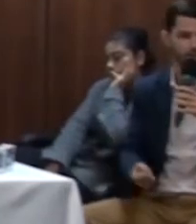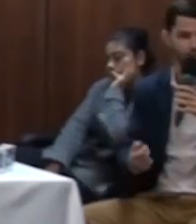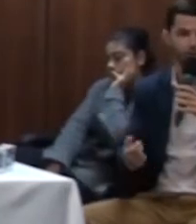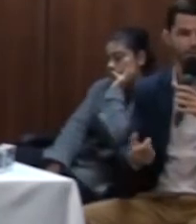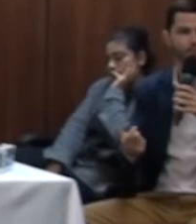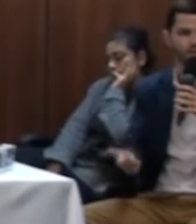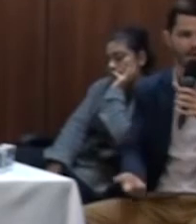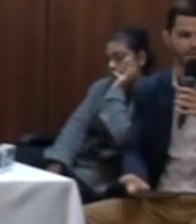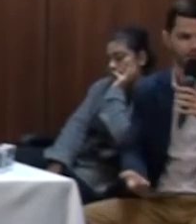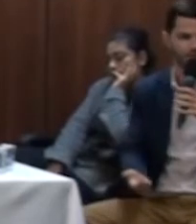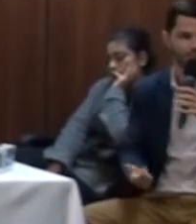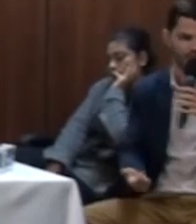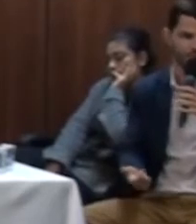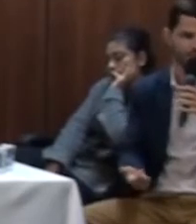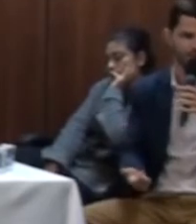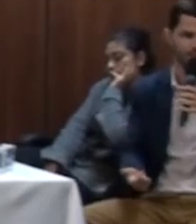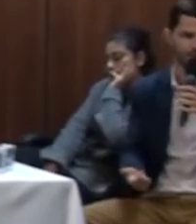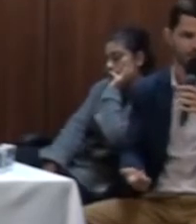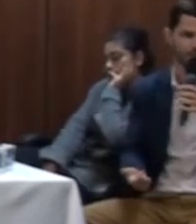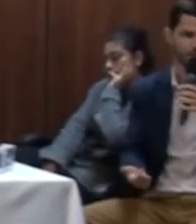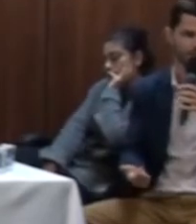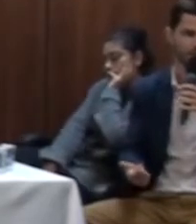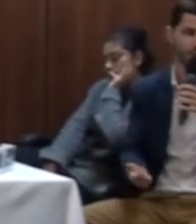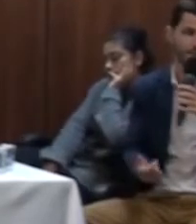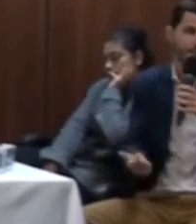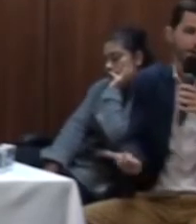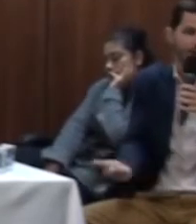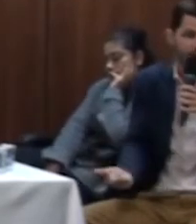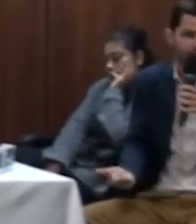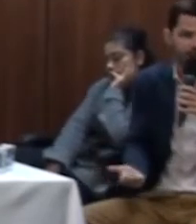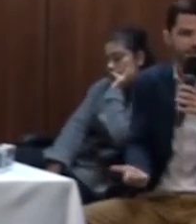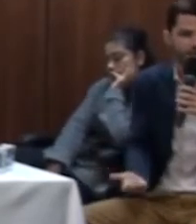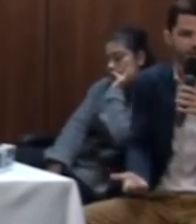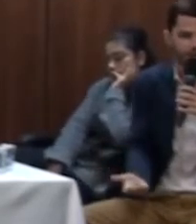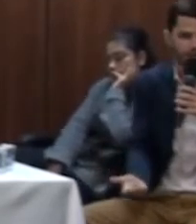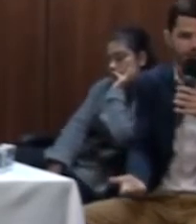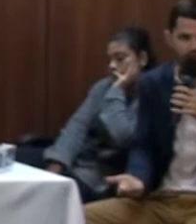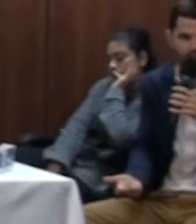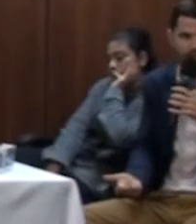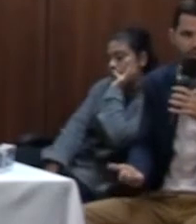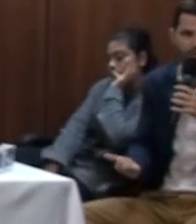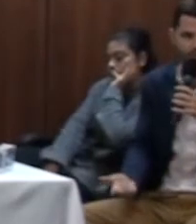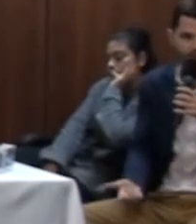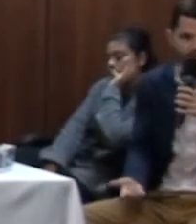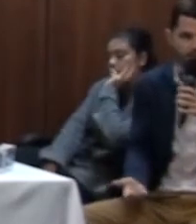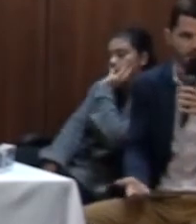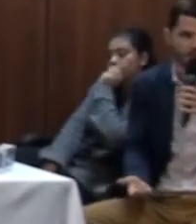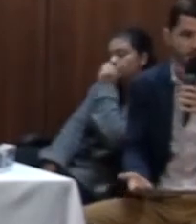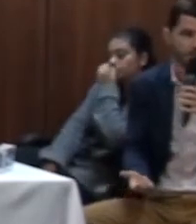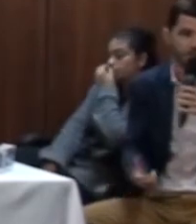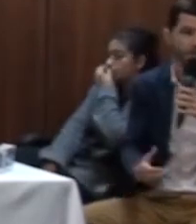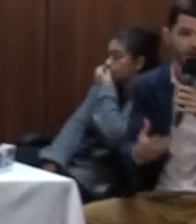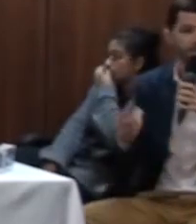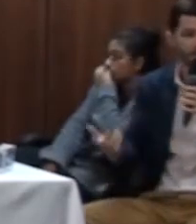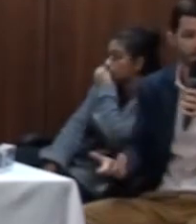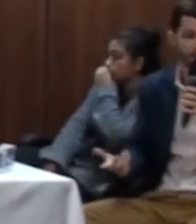rigorosa do responsável pela política do processo transexualizador? Porque vai caber a ele, a esse órgão responsável pelo processo